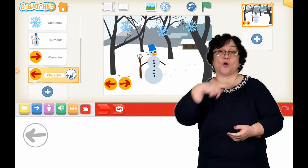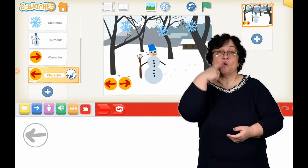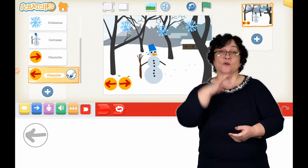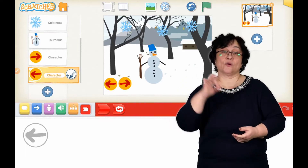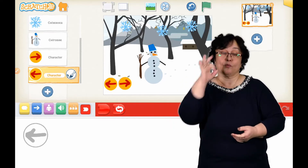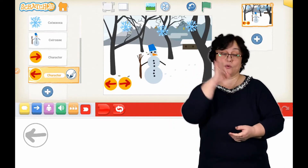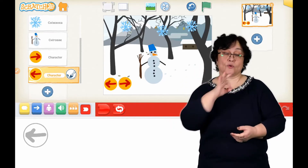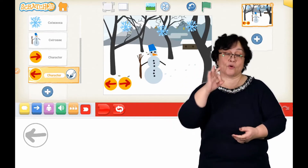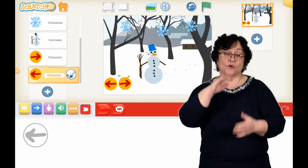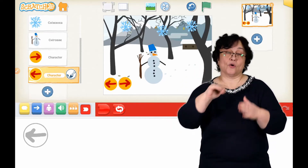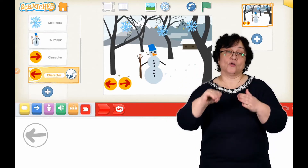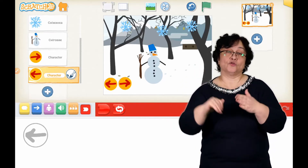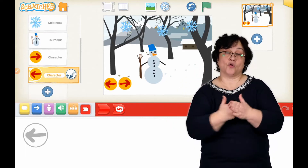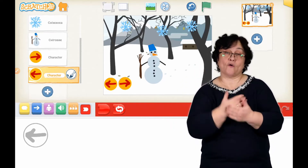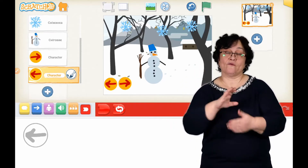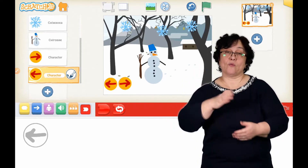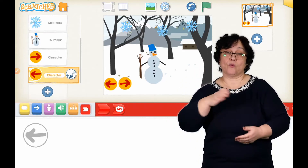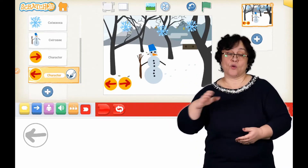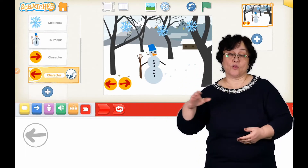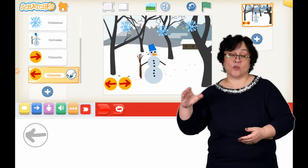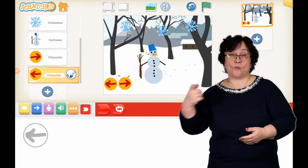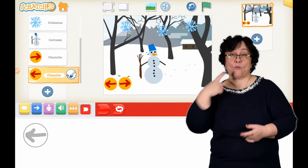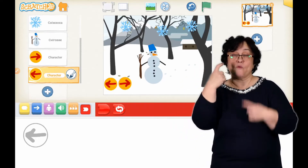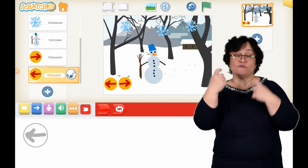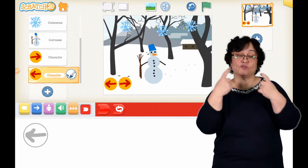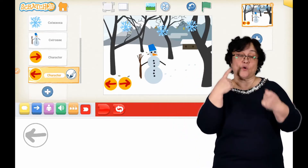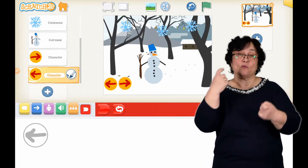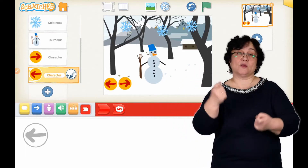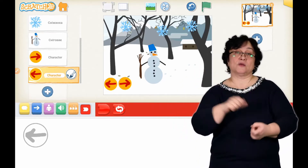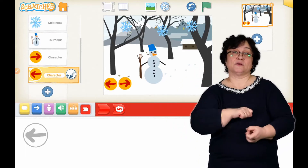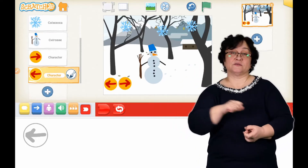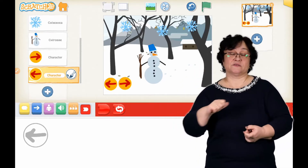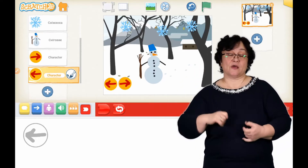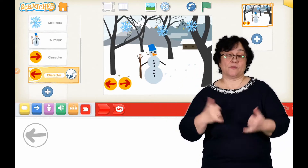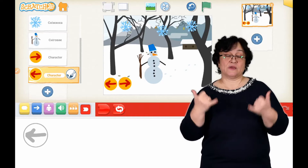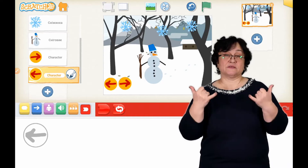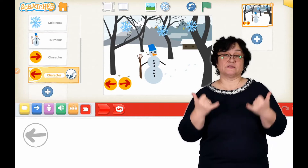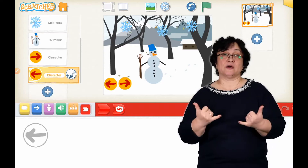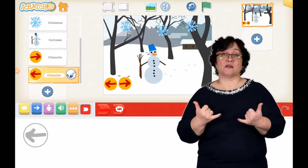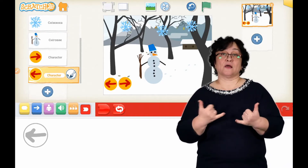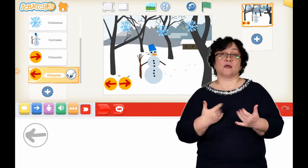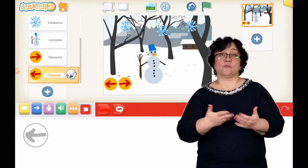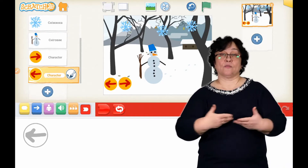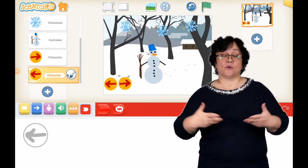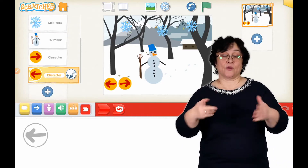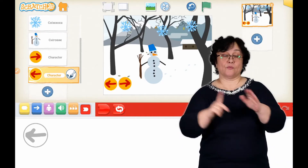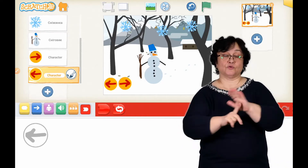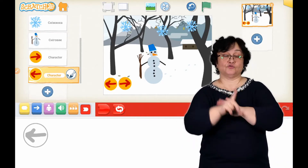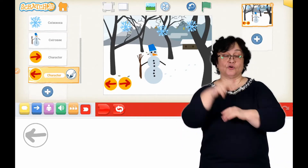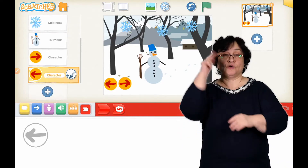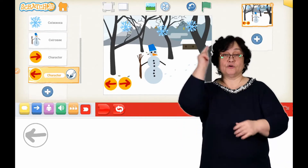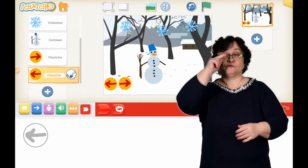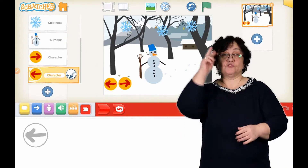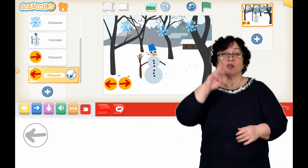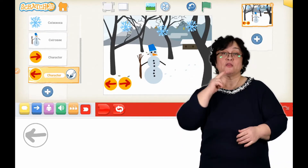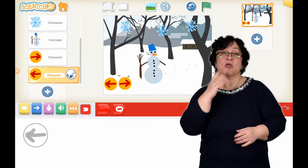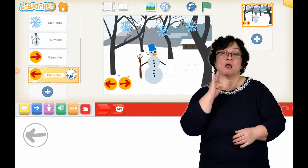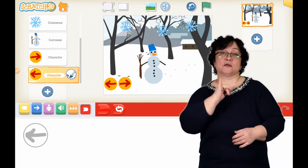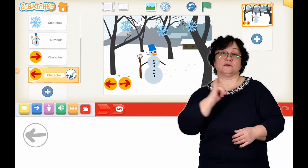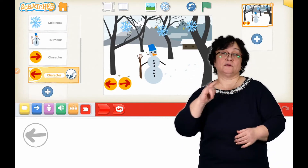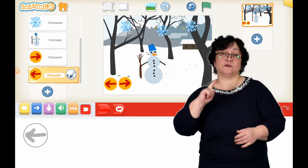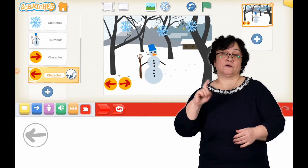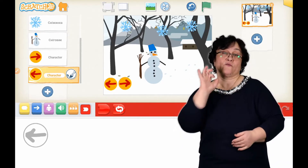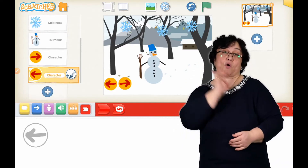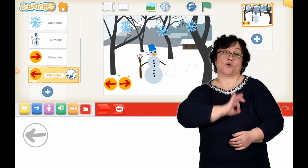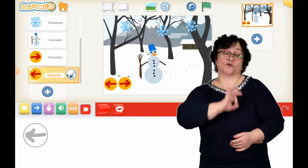Пам'ятаєш, ми говорили про нові блоки повідомлень. Саме зараз ми починаємо вчити, як